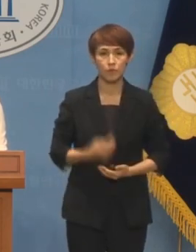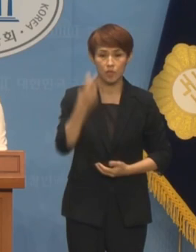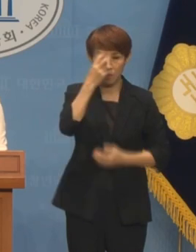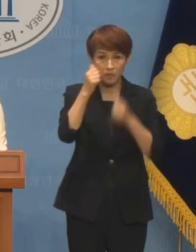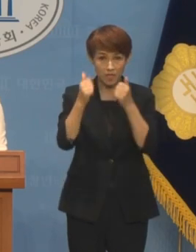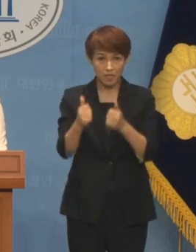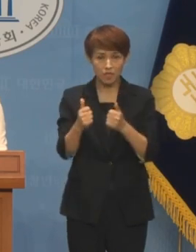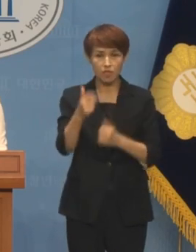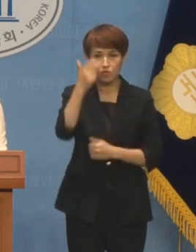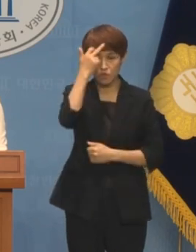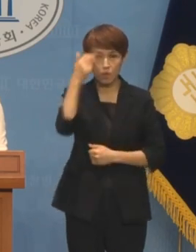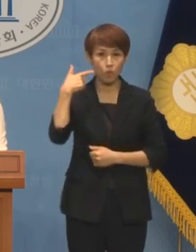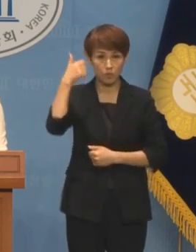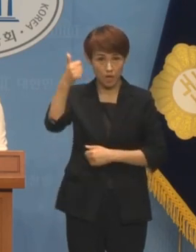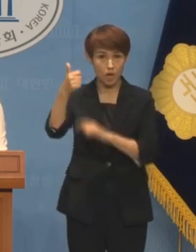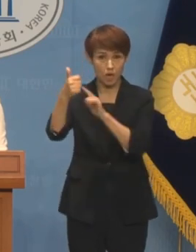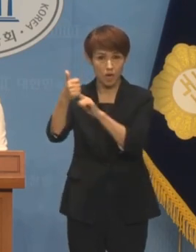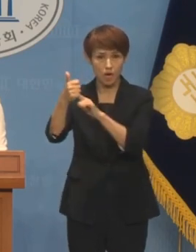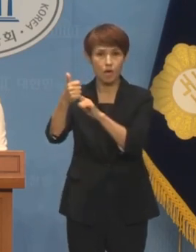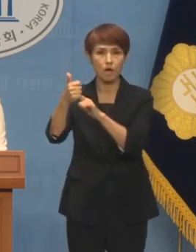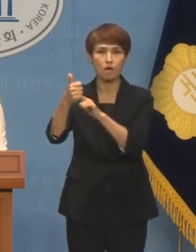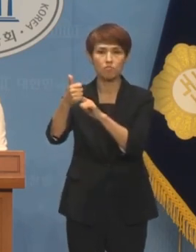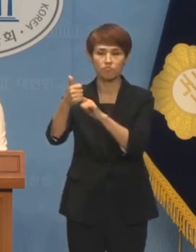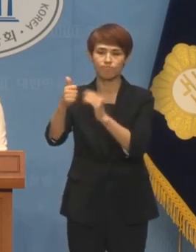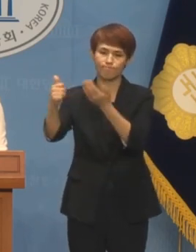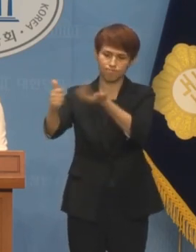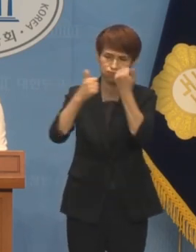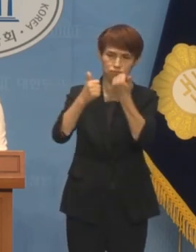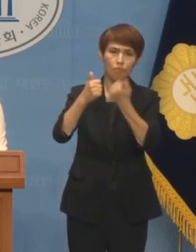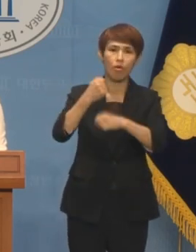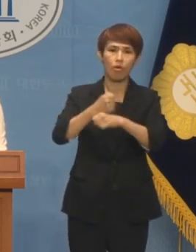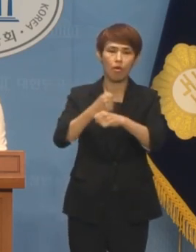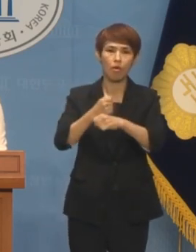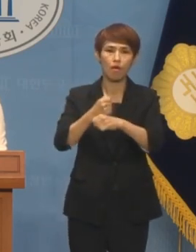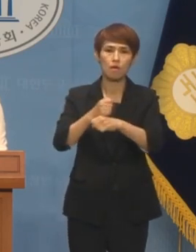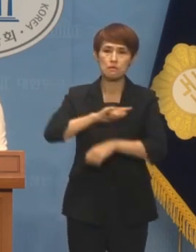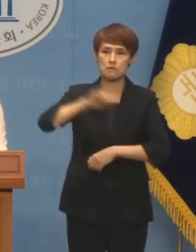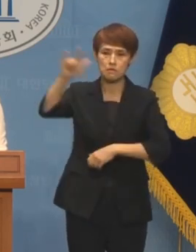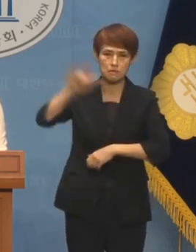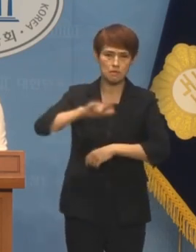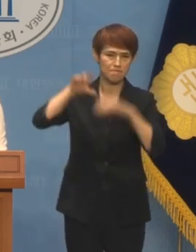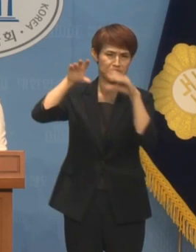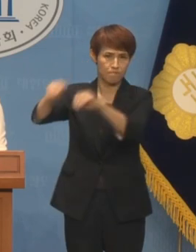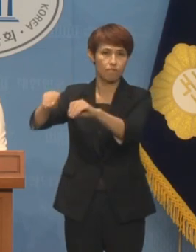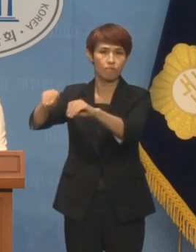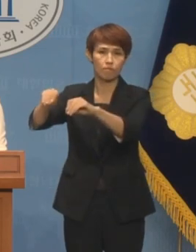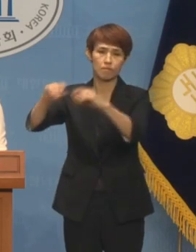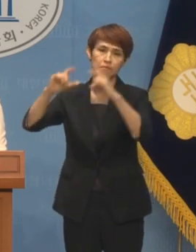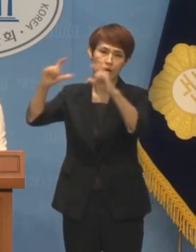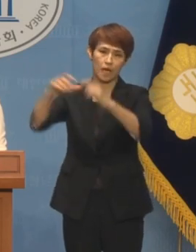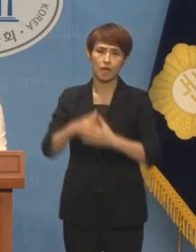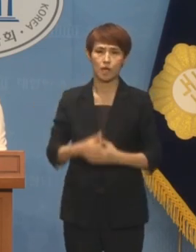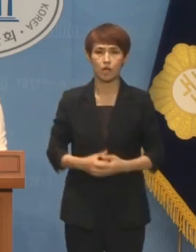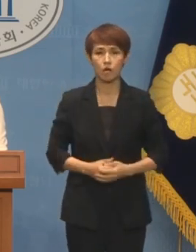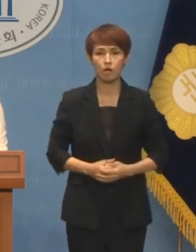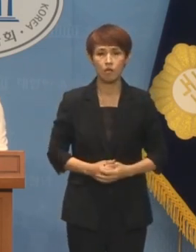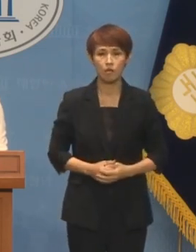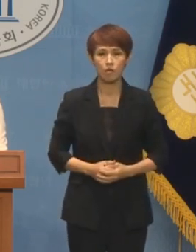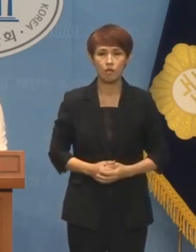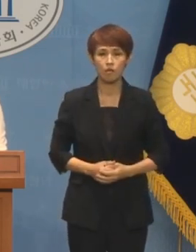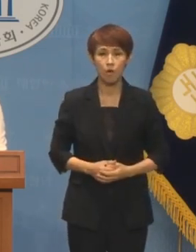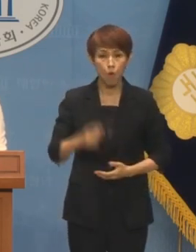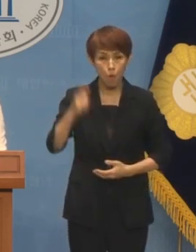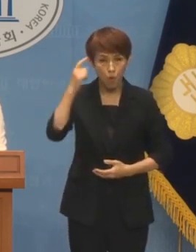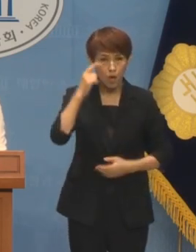검찰이 최재형 목사에 대해 재소환 통보를 하며 출국 정지 조치를 내렸습니다.